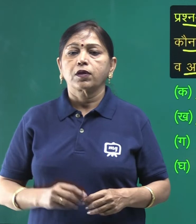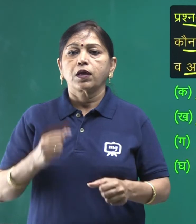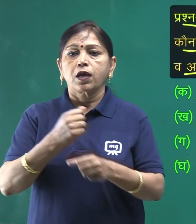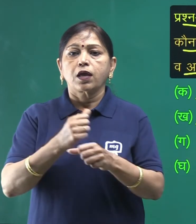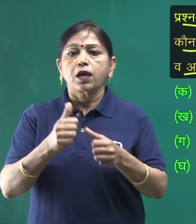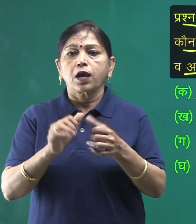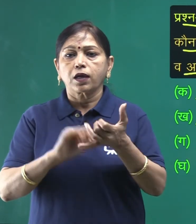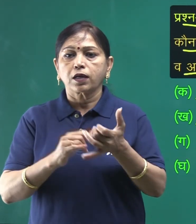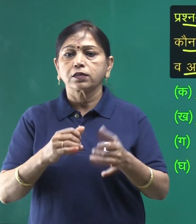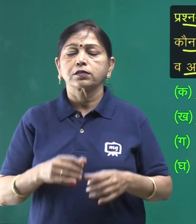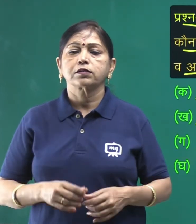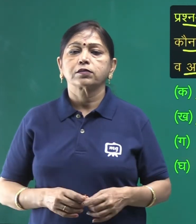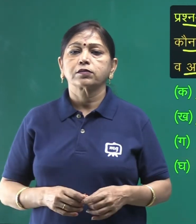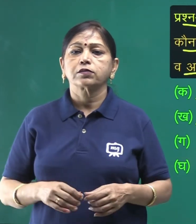गैस,